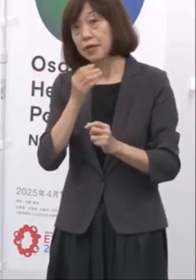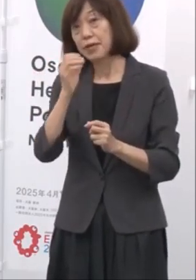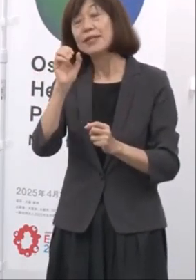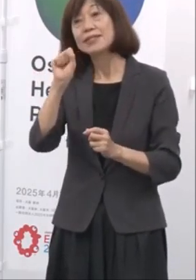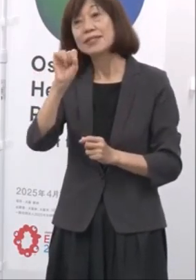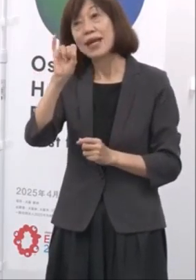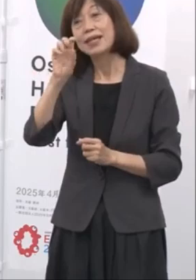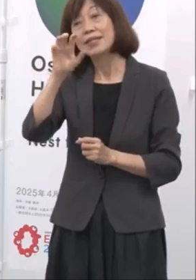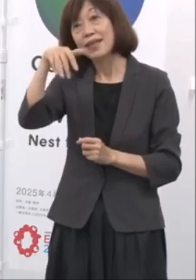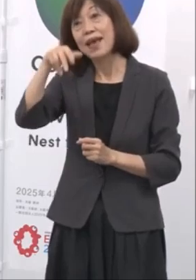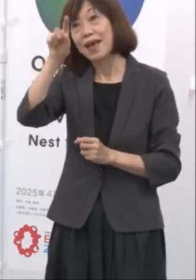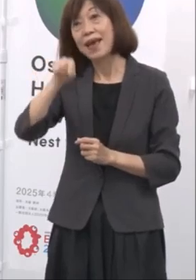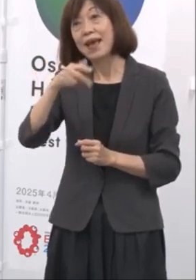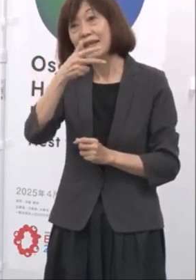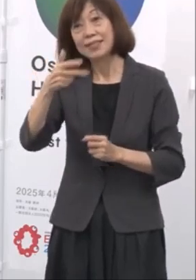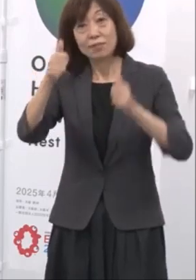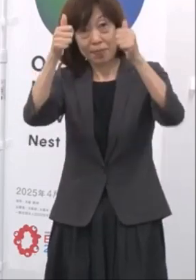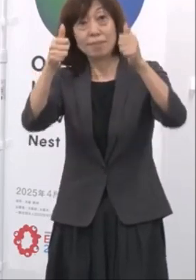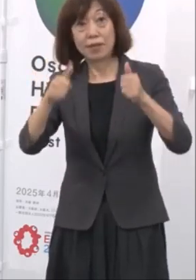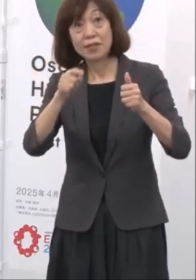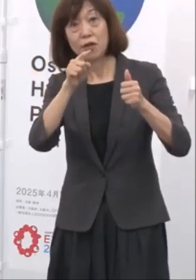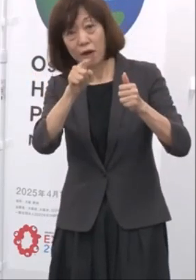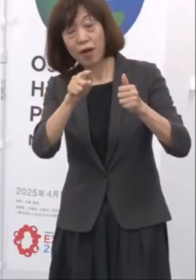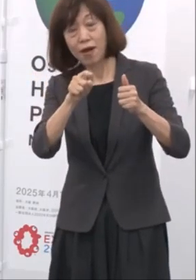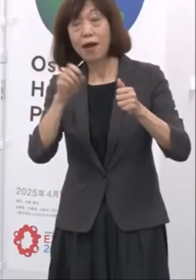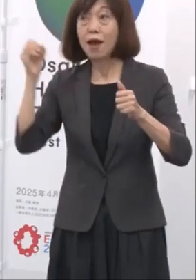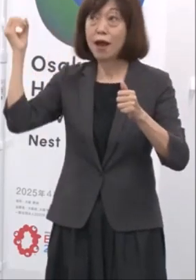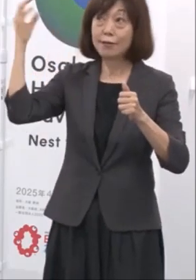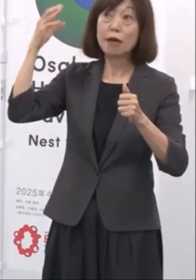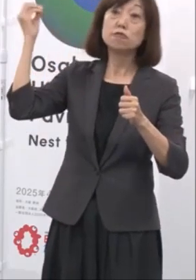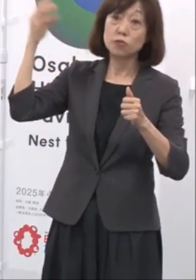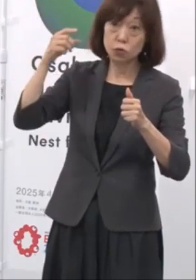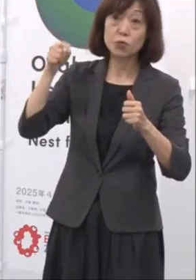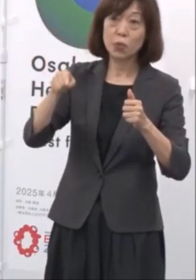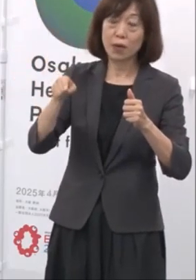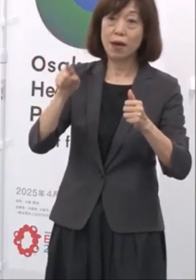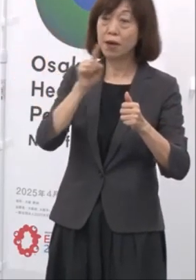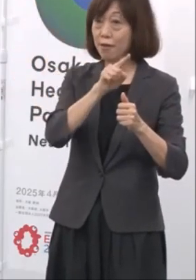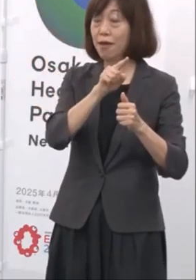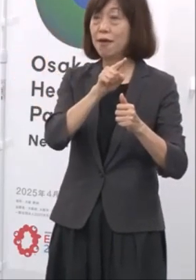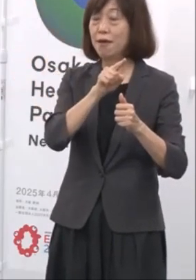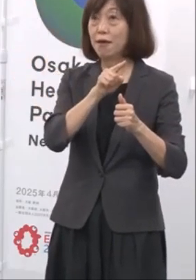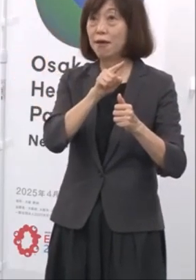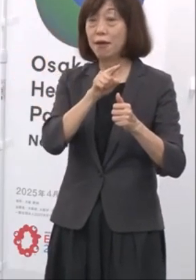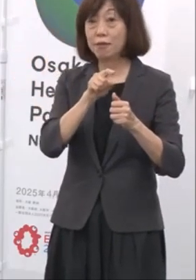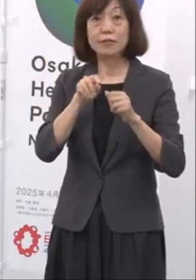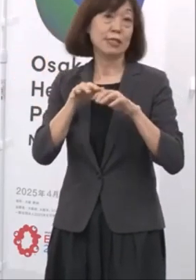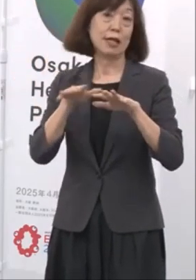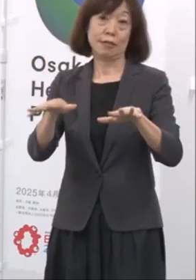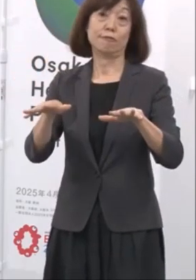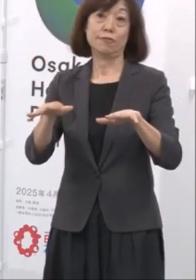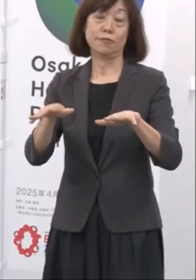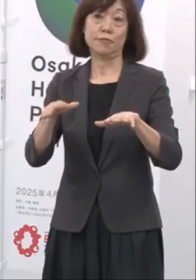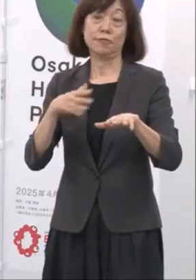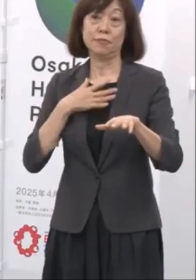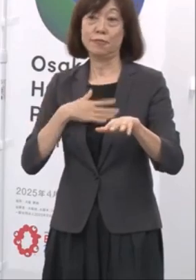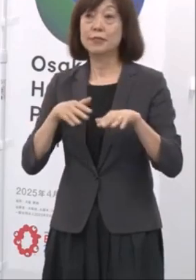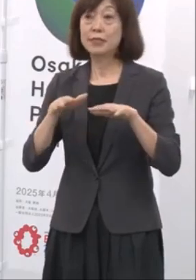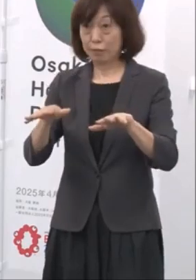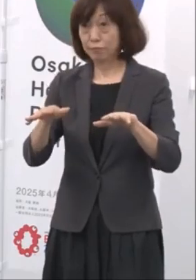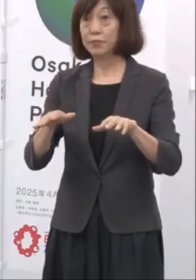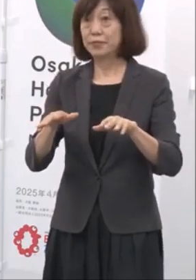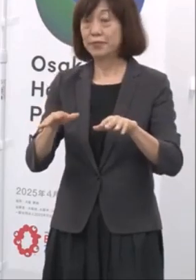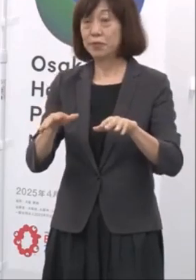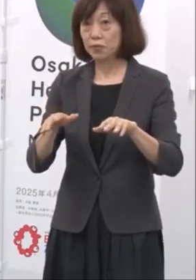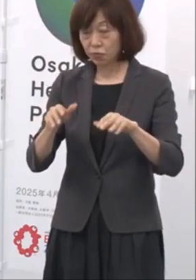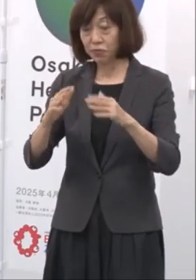であったり、そういったところで 周知をしていくという会場内の周知はそういったところで